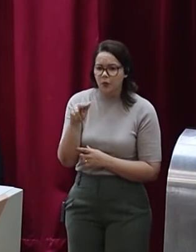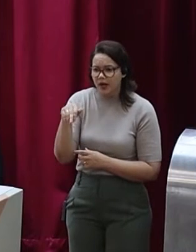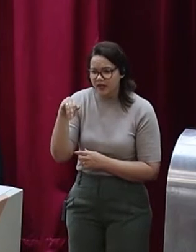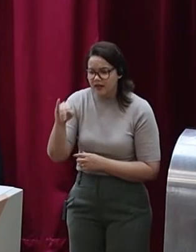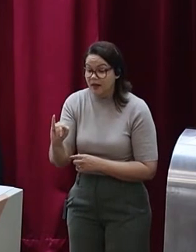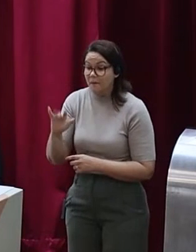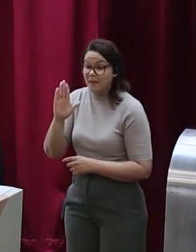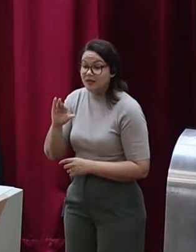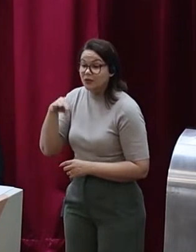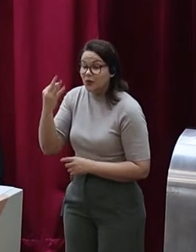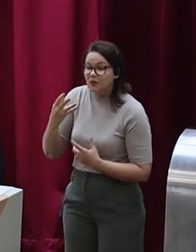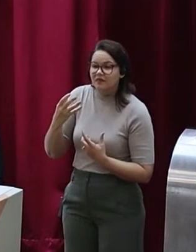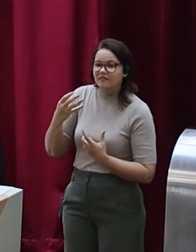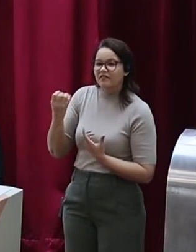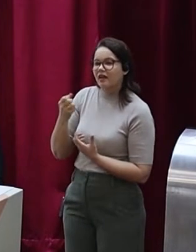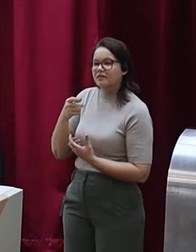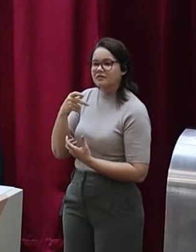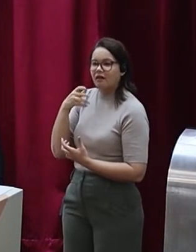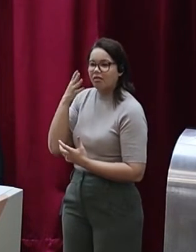tiene un plan de normalización.